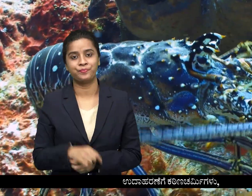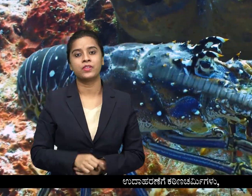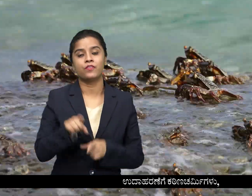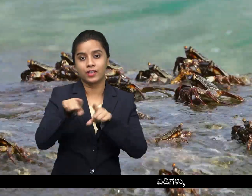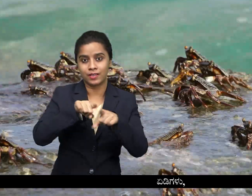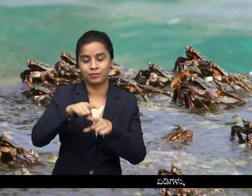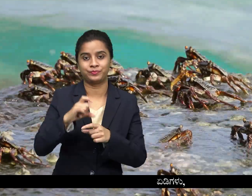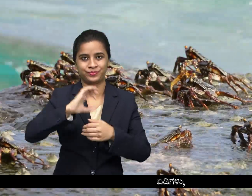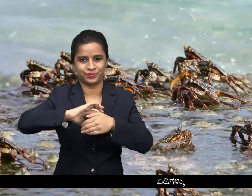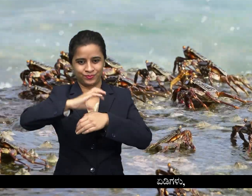ಏಡಿಗಳು,